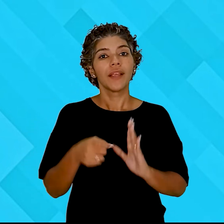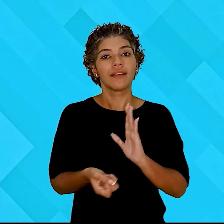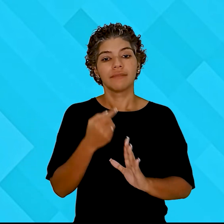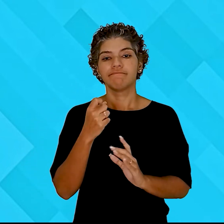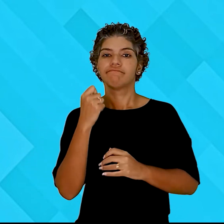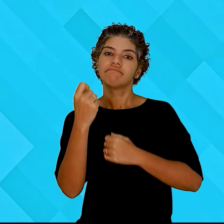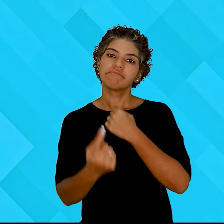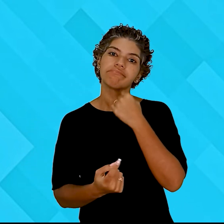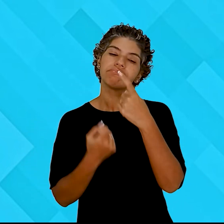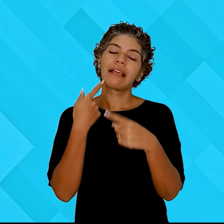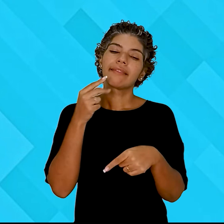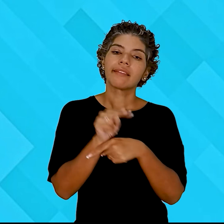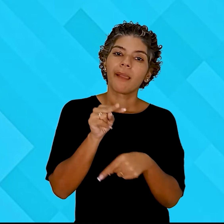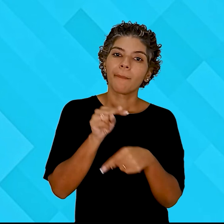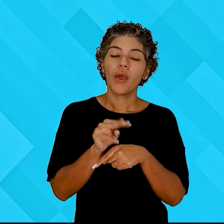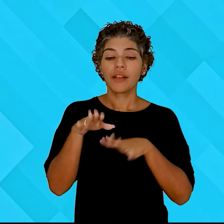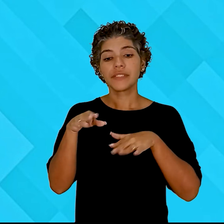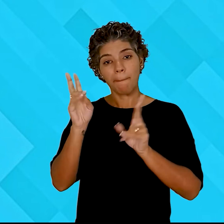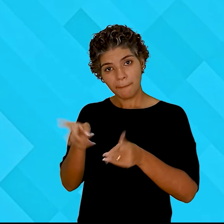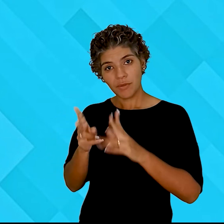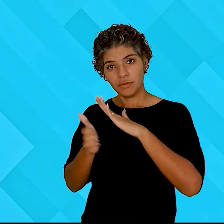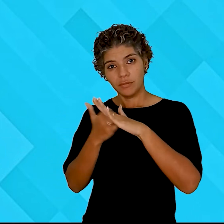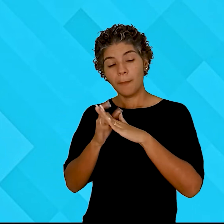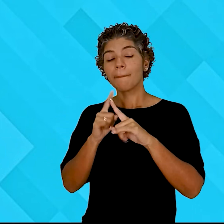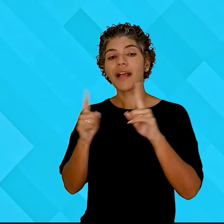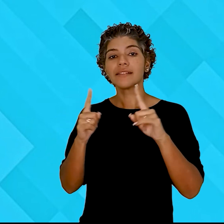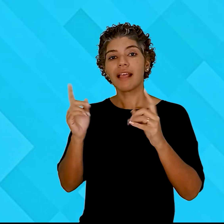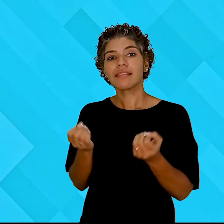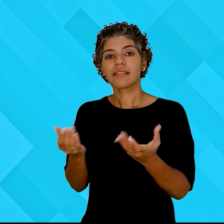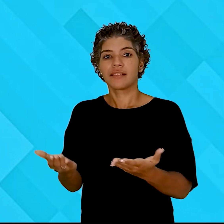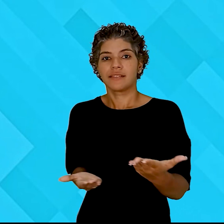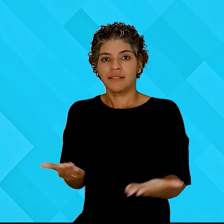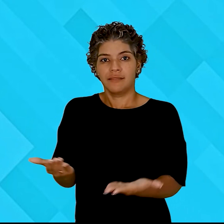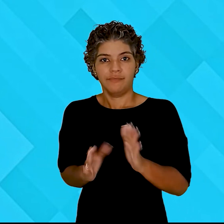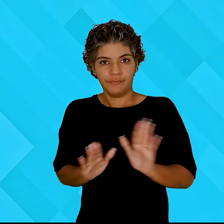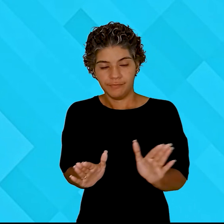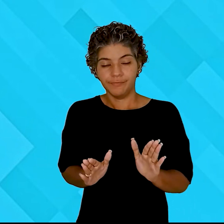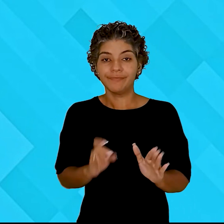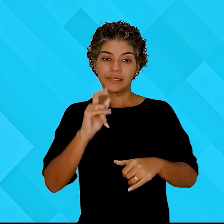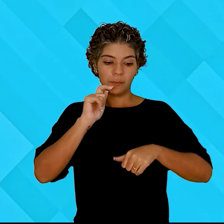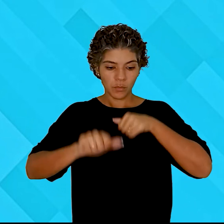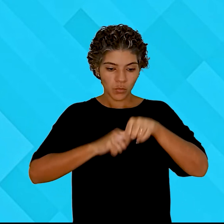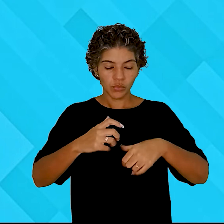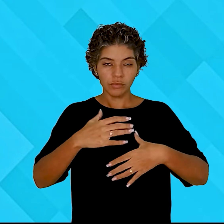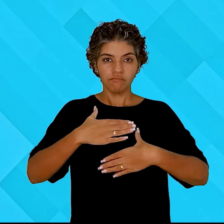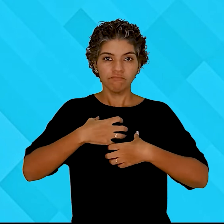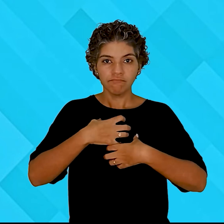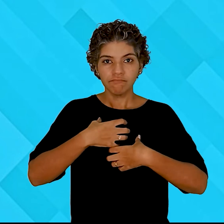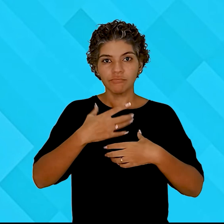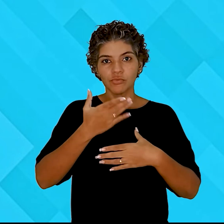uma prestação de serviço. Quando a gente tem uma mudança desse formato, onde a pessoa precisa ir todo dia para o trabalho, onde ela passa a ter